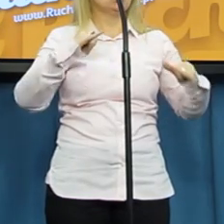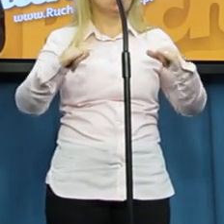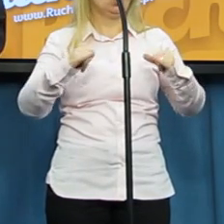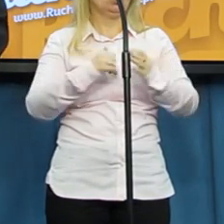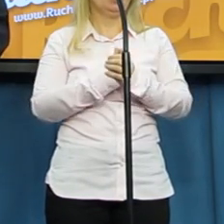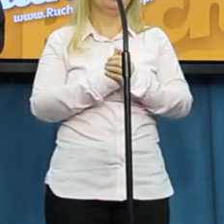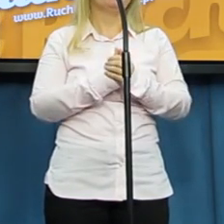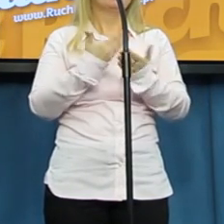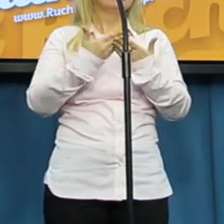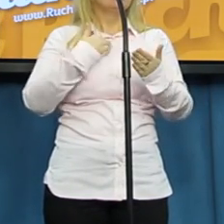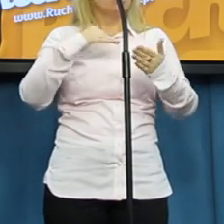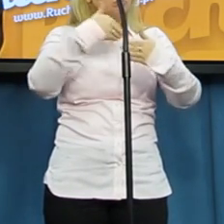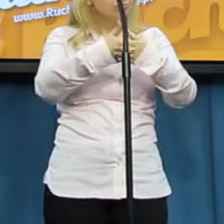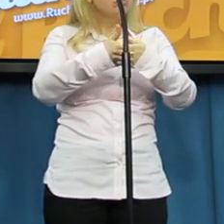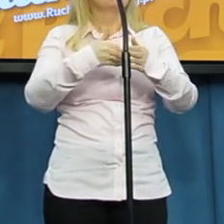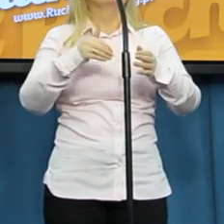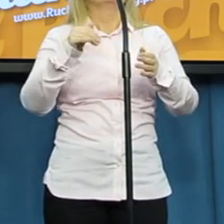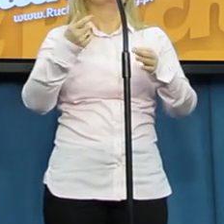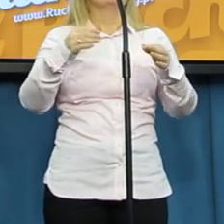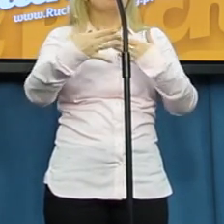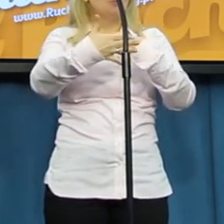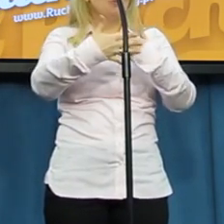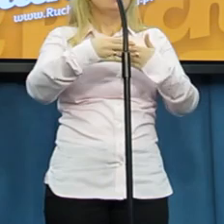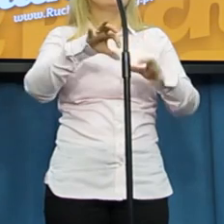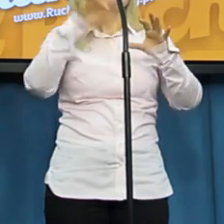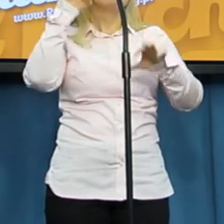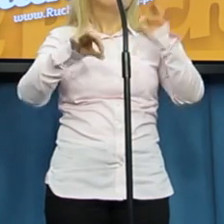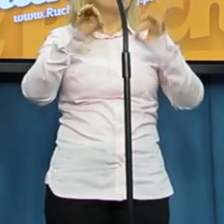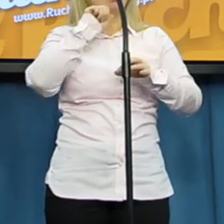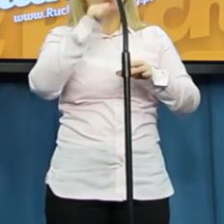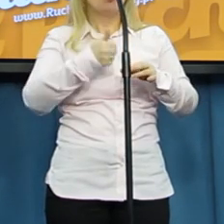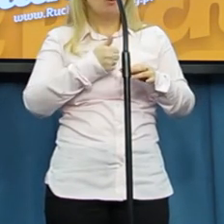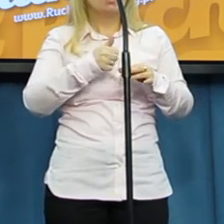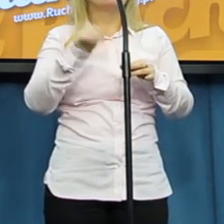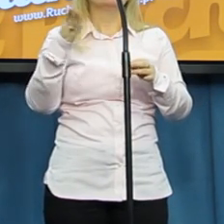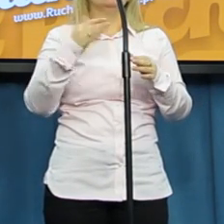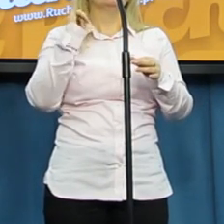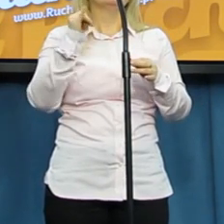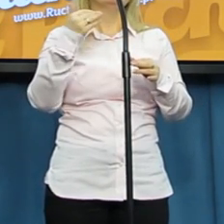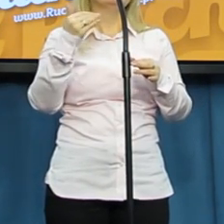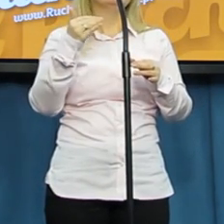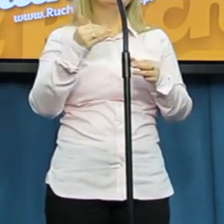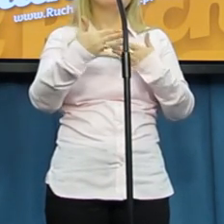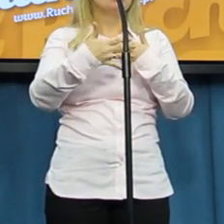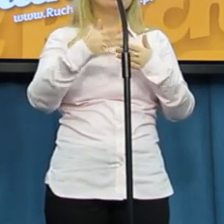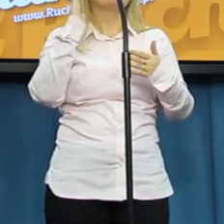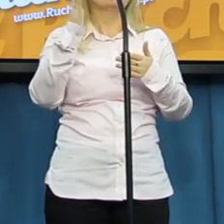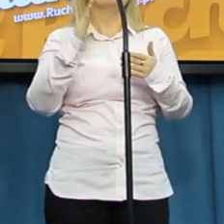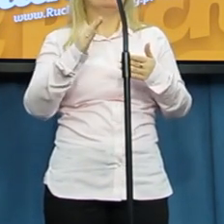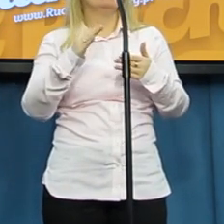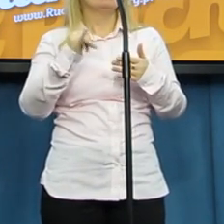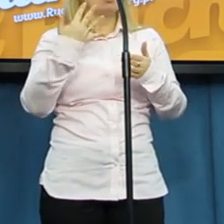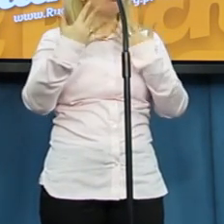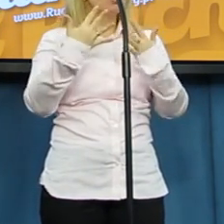mam przekonanie, że najbliższe wybory europejskie, to co ich się w wyniku ich urodzi, w Narwidewitz i